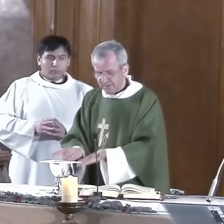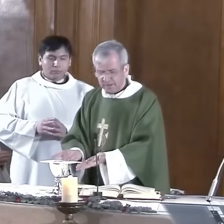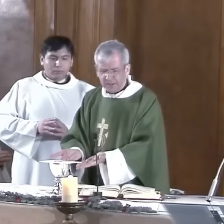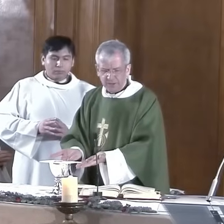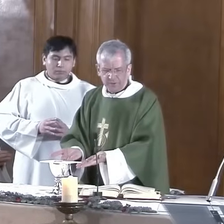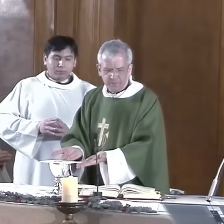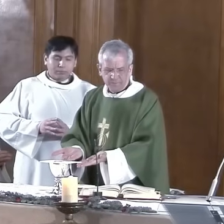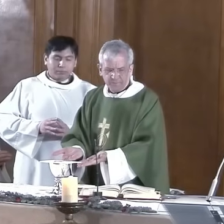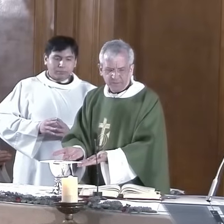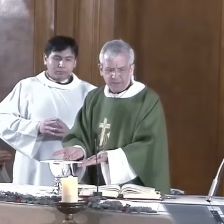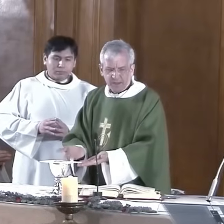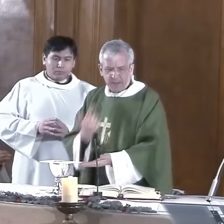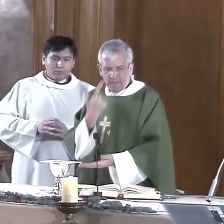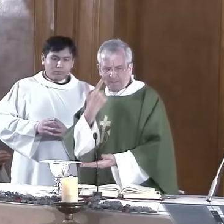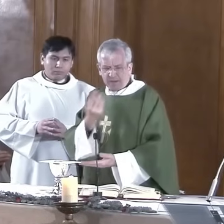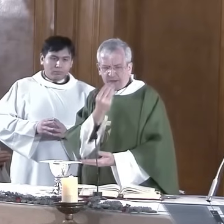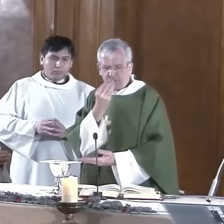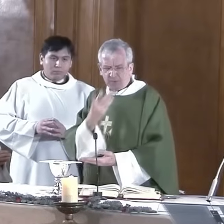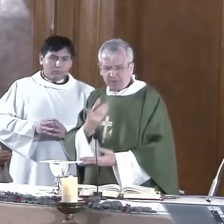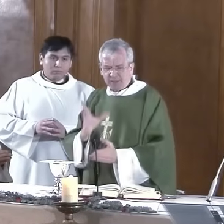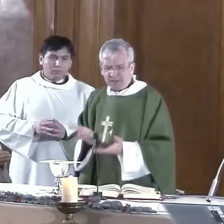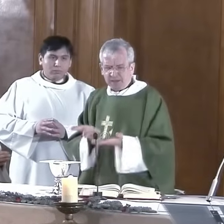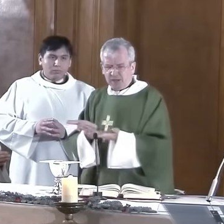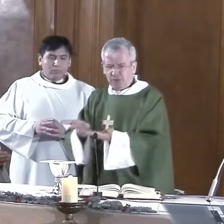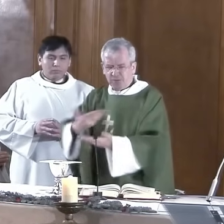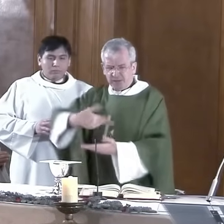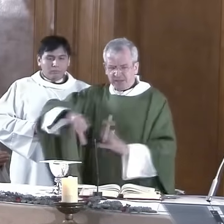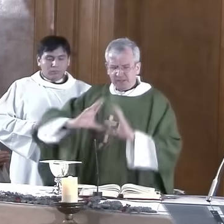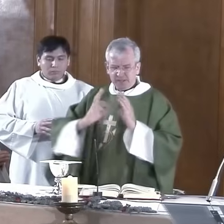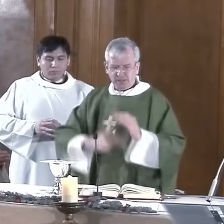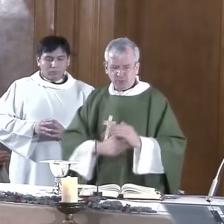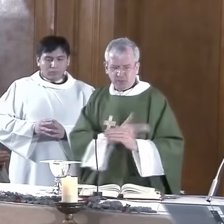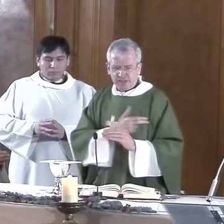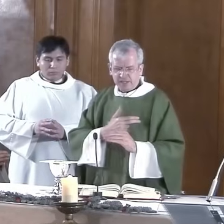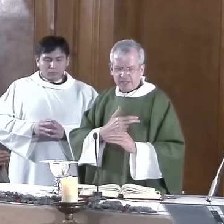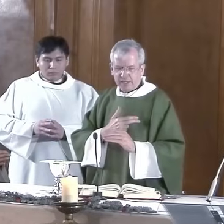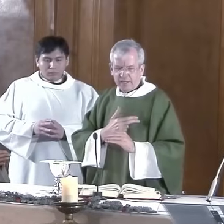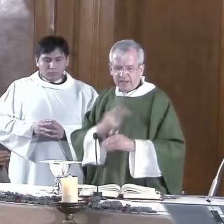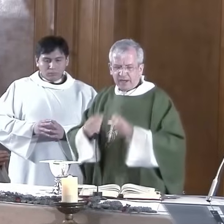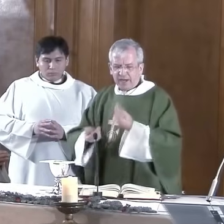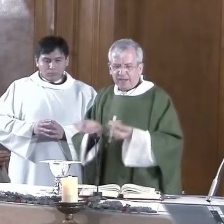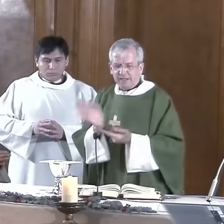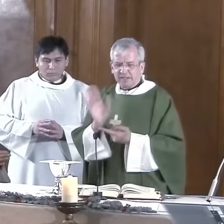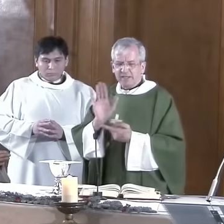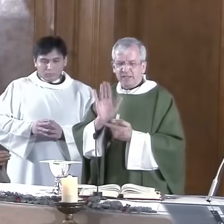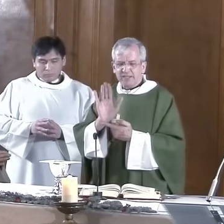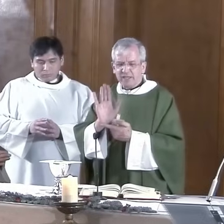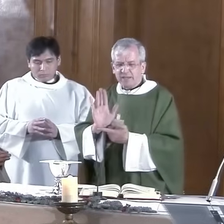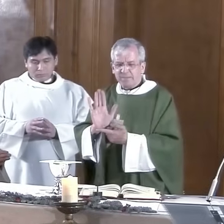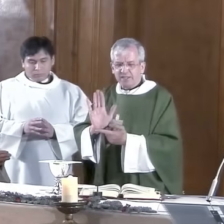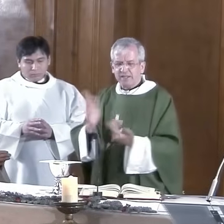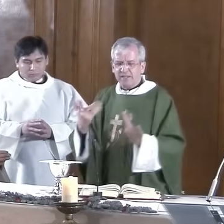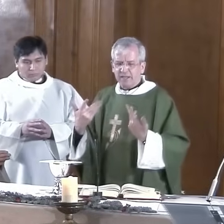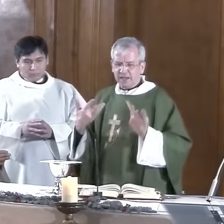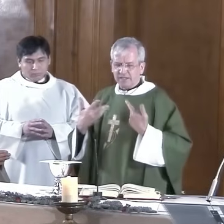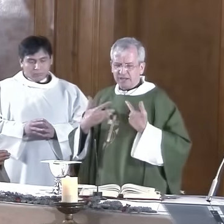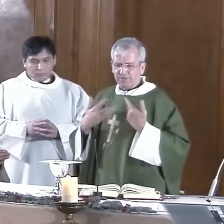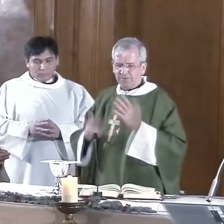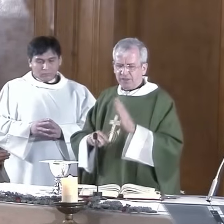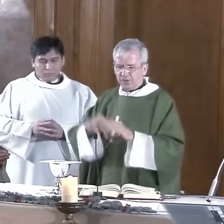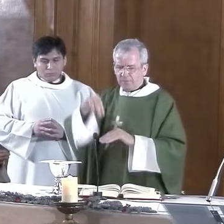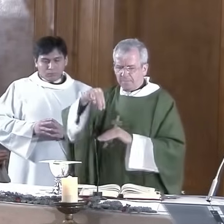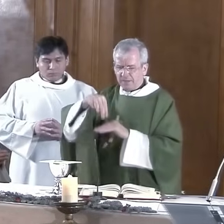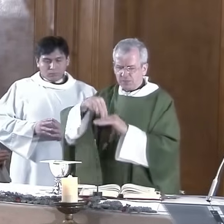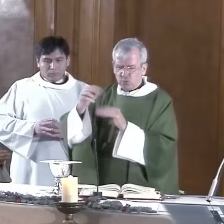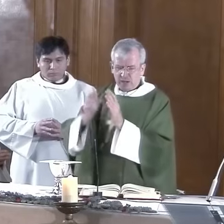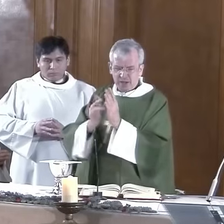de bendición. Mira con bondad la ofrenda de tu Iglesia, en la que se hace presente el